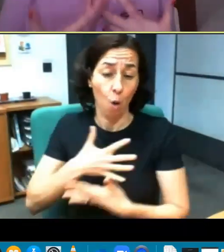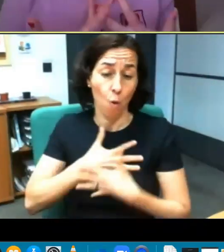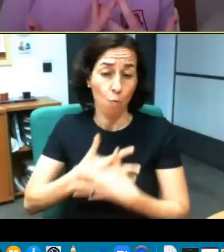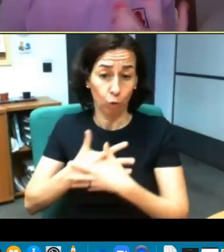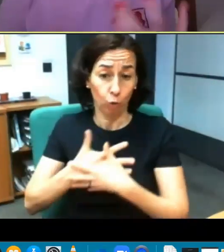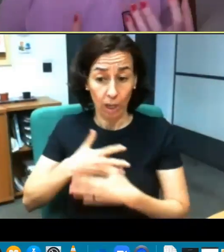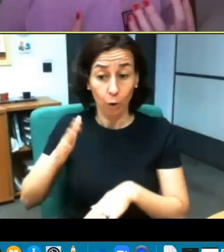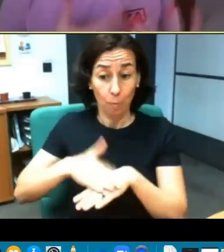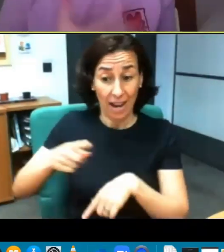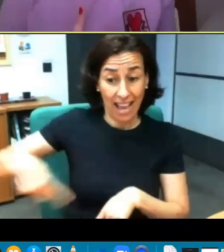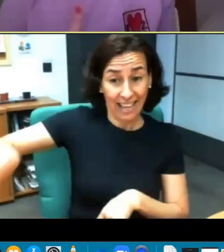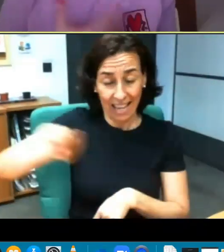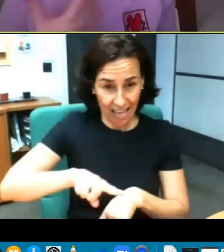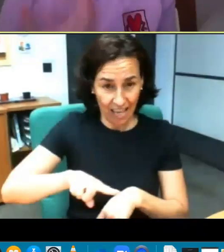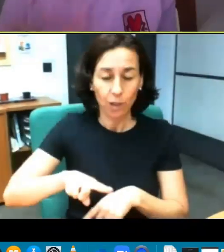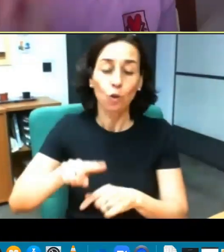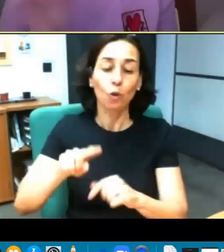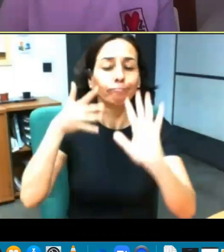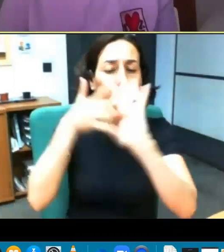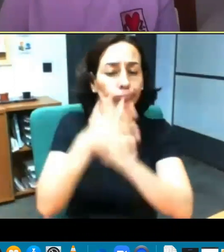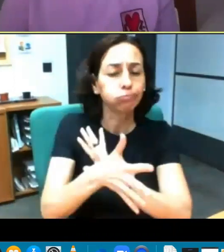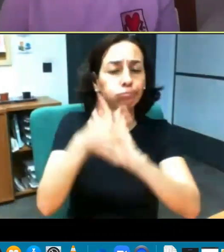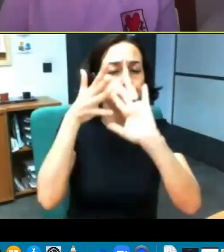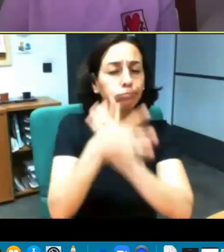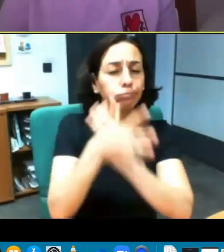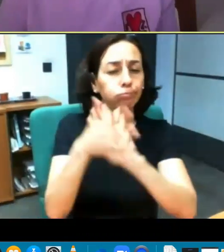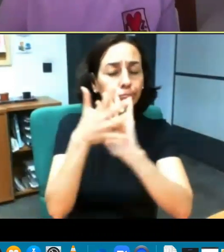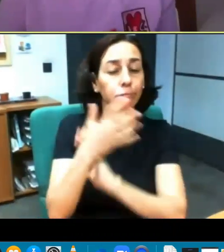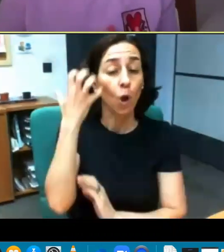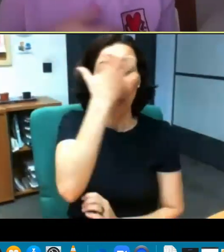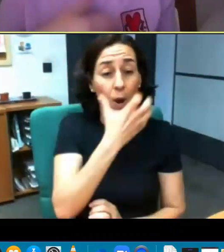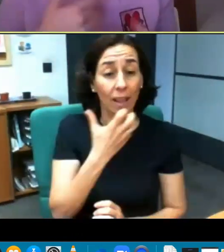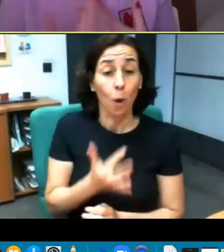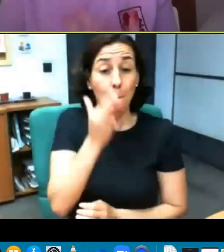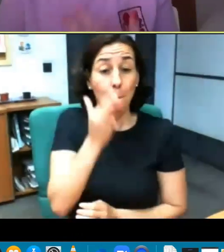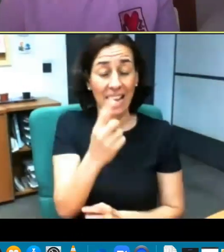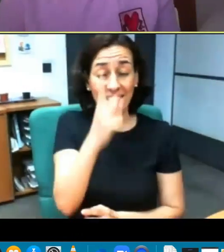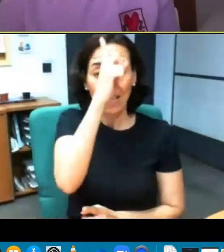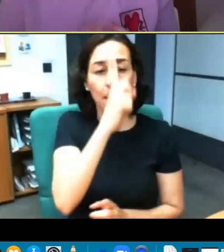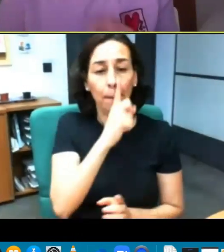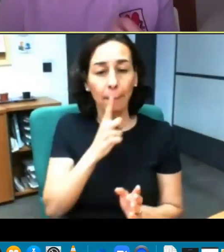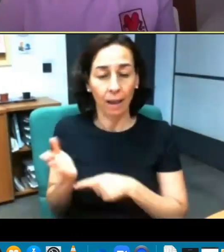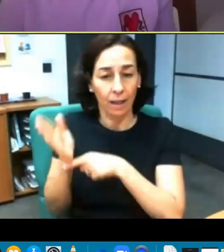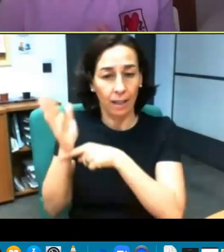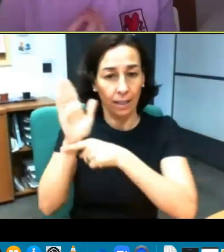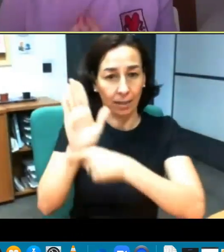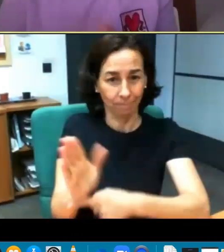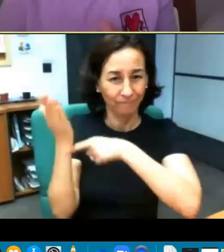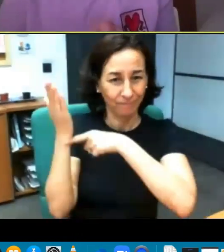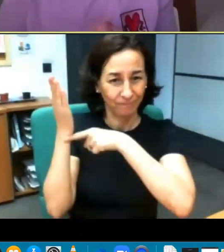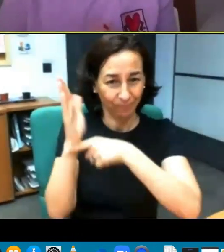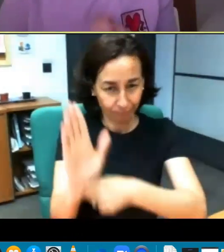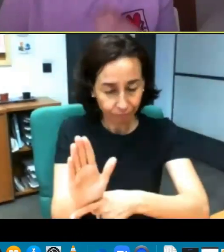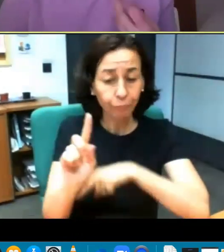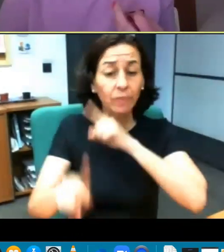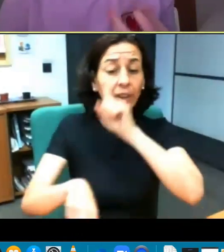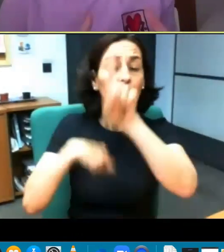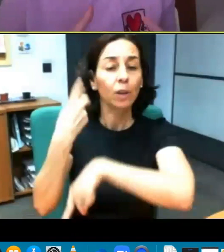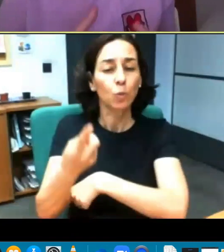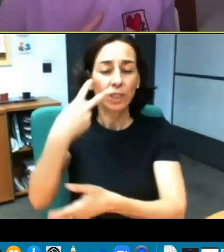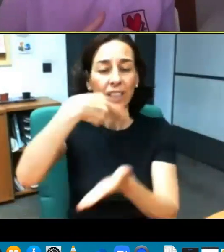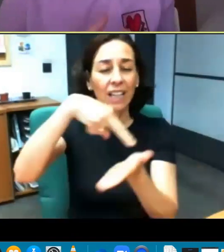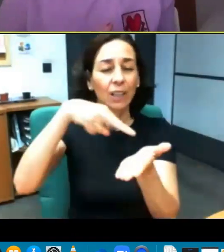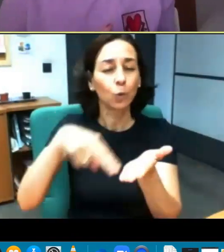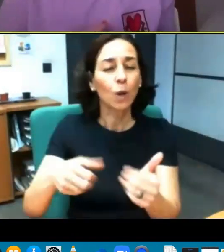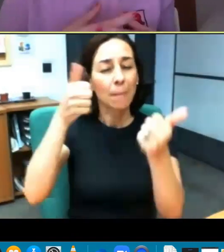voluntario va contando el cuento se pueda apoyar en ellas, y luego posteriormente se hace una lectura comprensiva. Este cuento